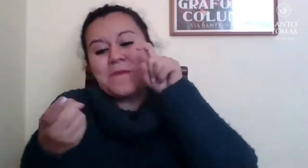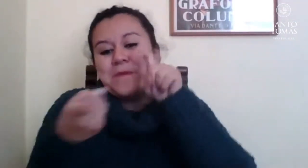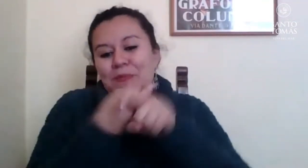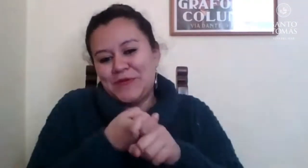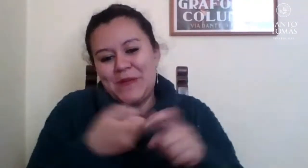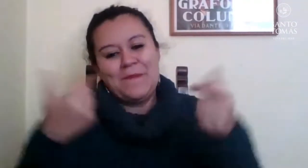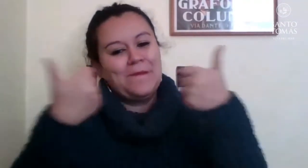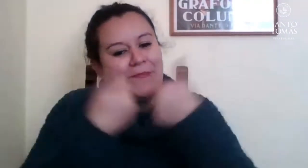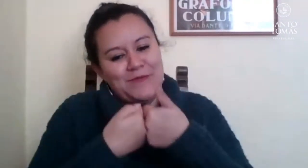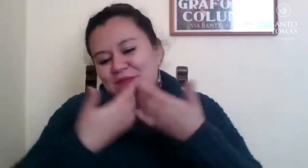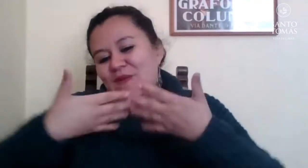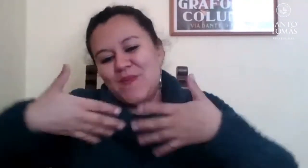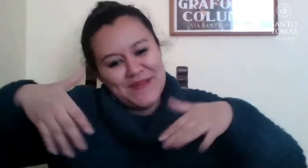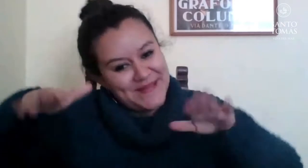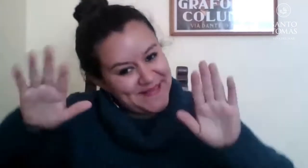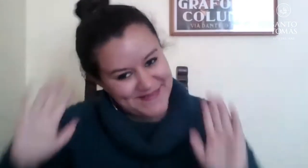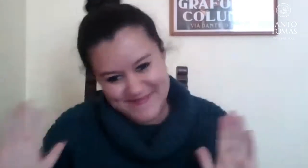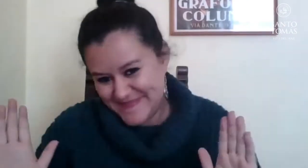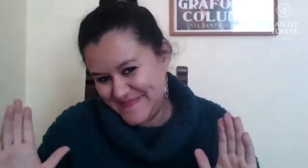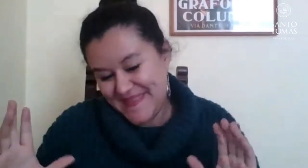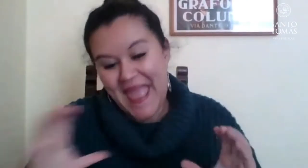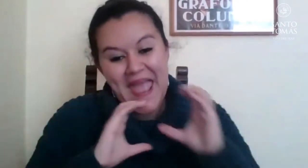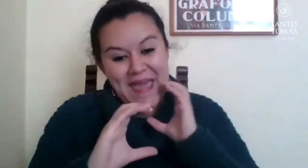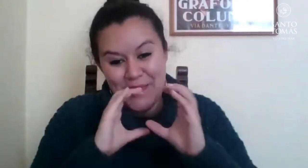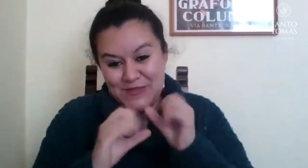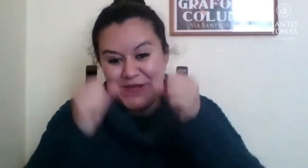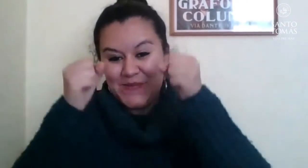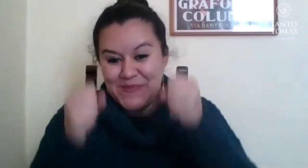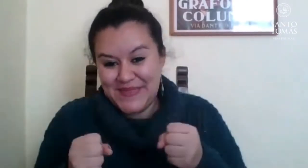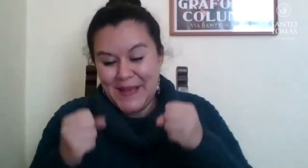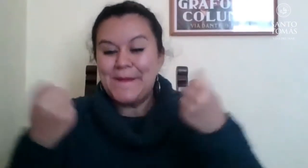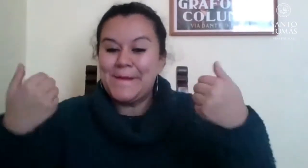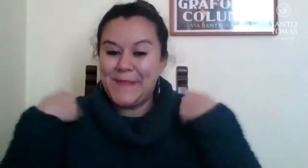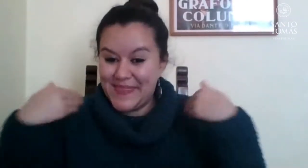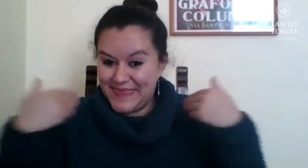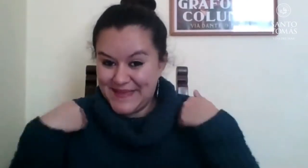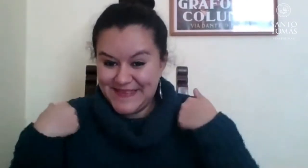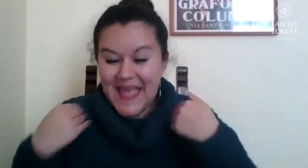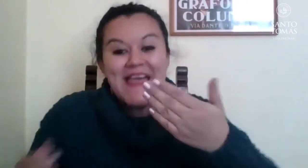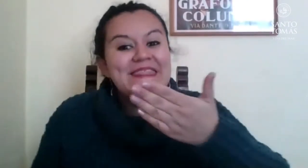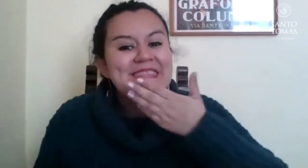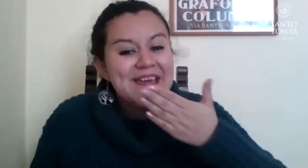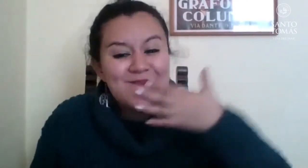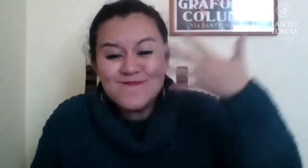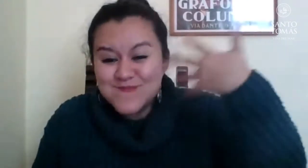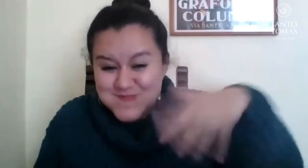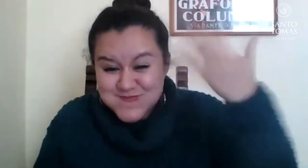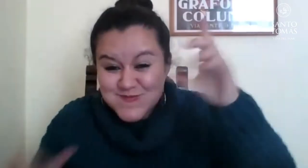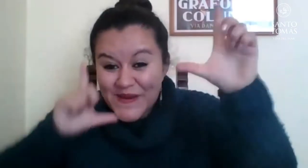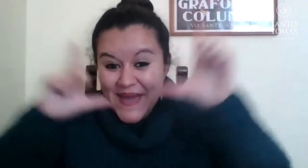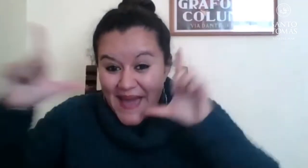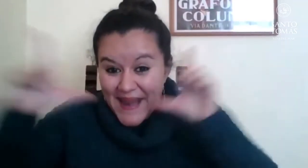aprovechemos de comunicarnos con nuestra familia, con nuestros amigos, con nuestra pareja, con nuestro esposo. Así nos